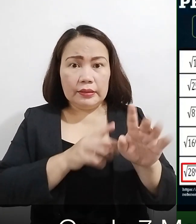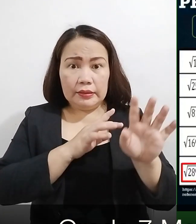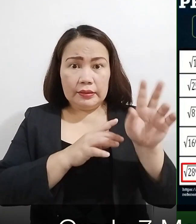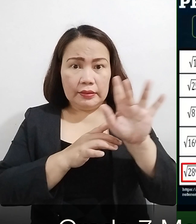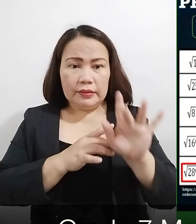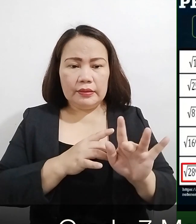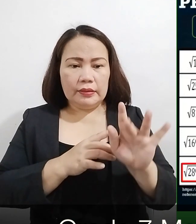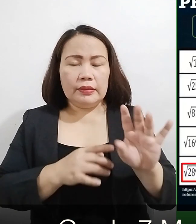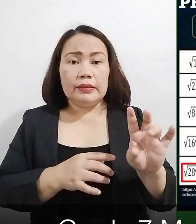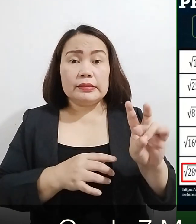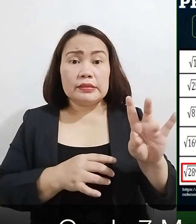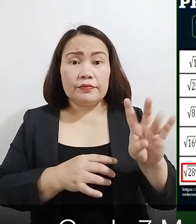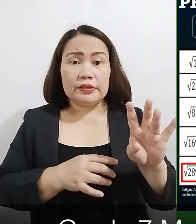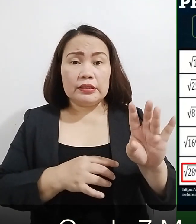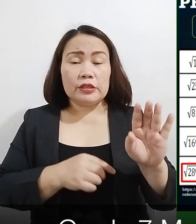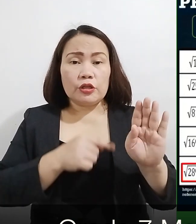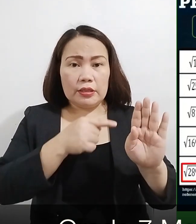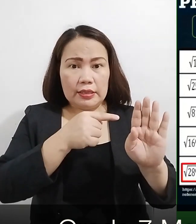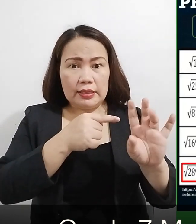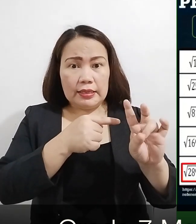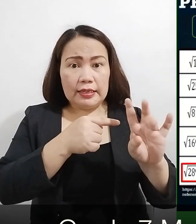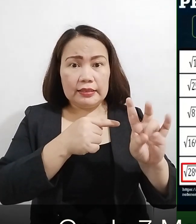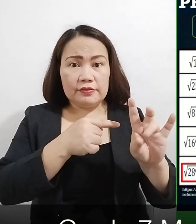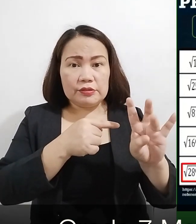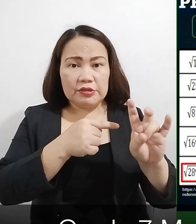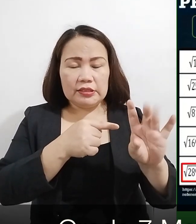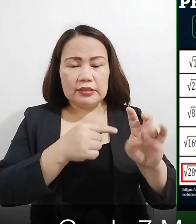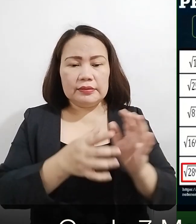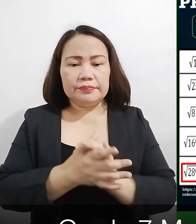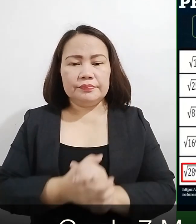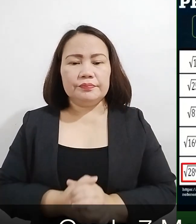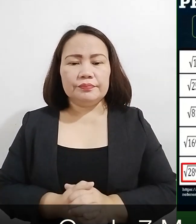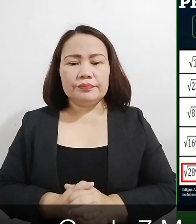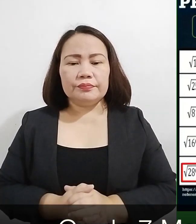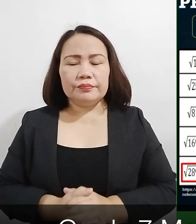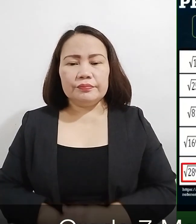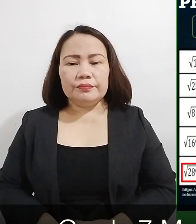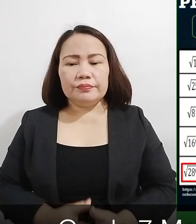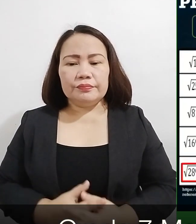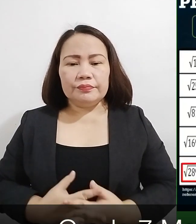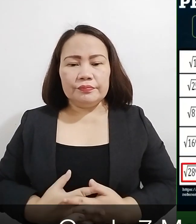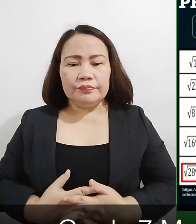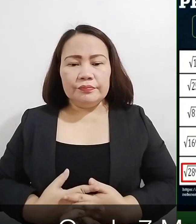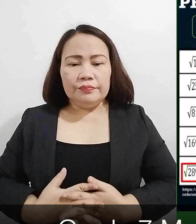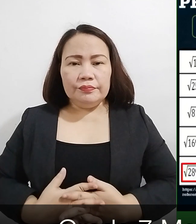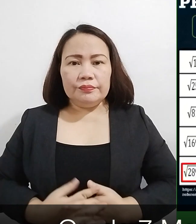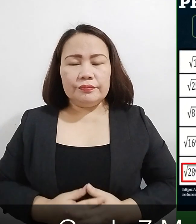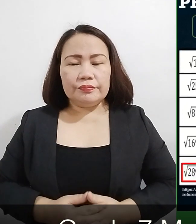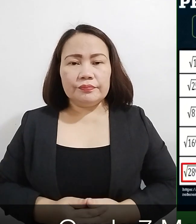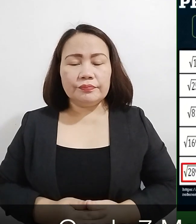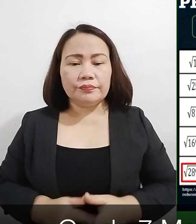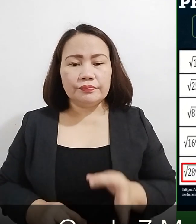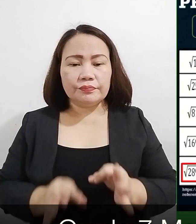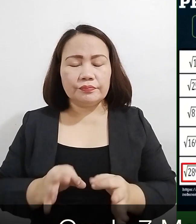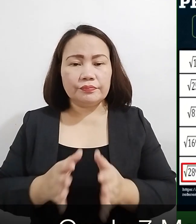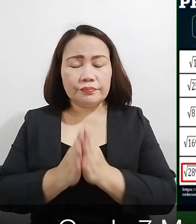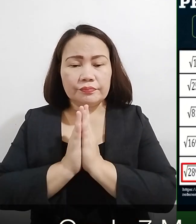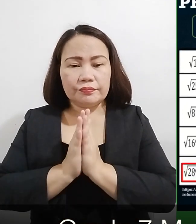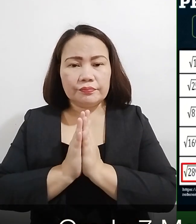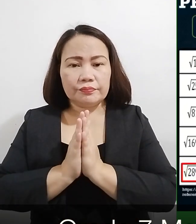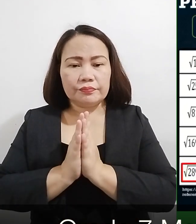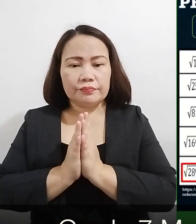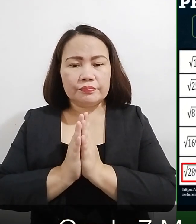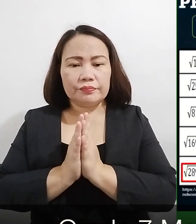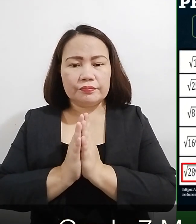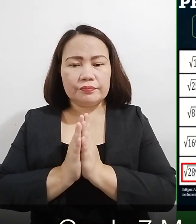tayo, kaya negative 17. Okay. Now, kung ang tatanungin ninyo, ma'am, diba